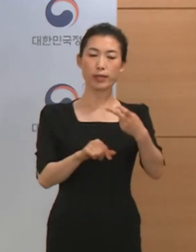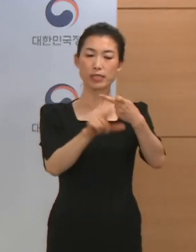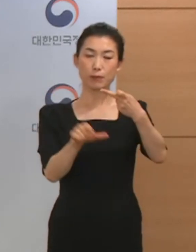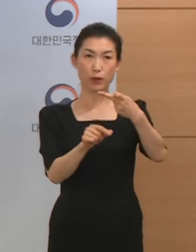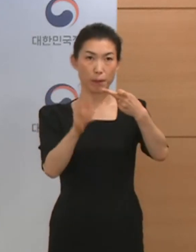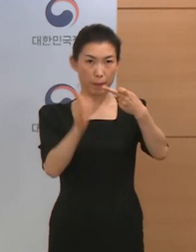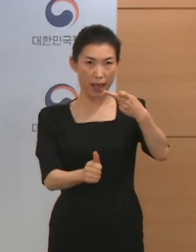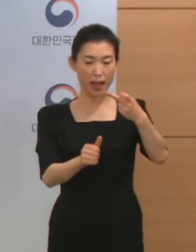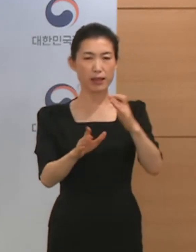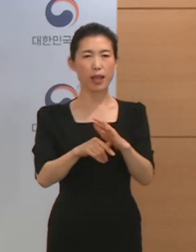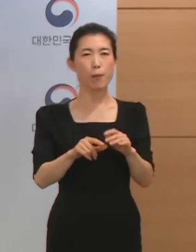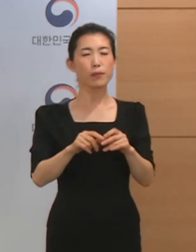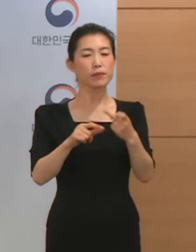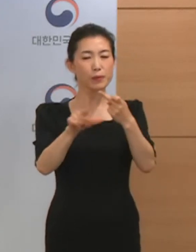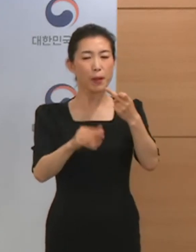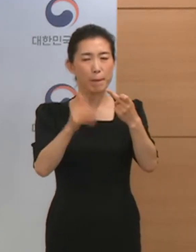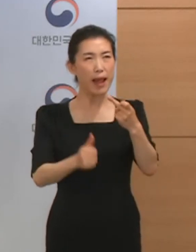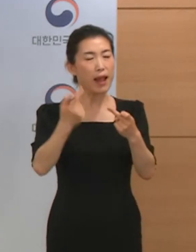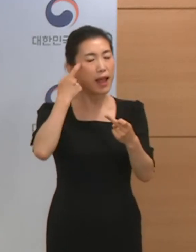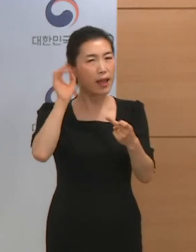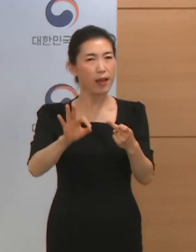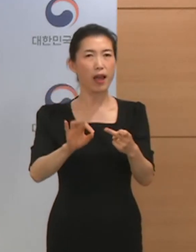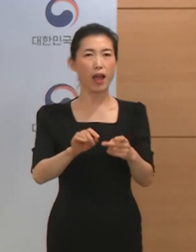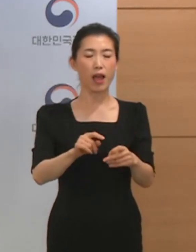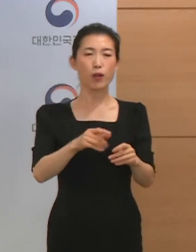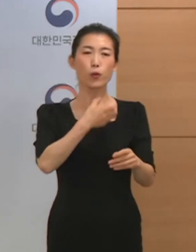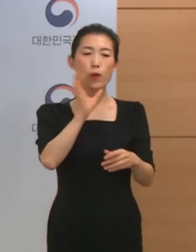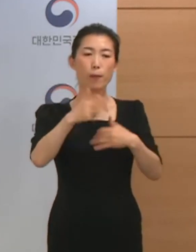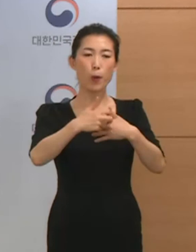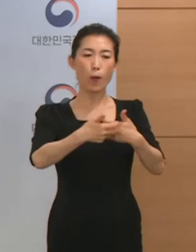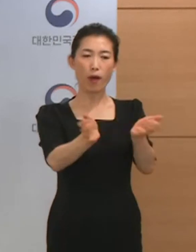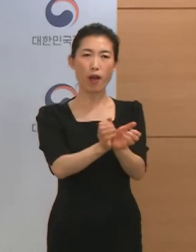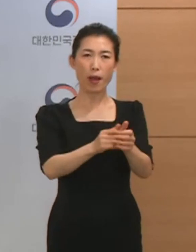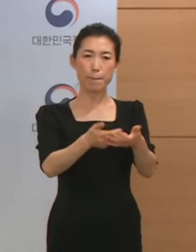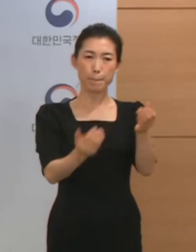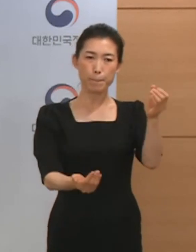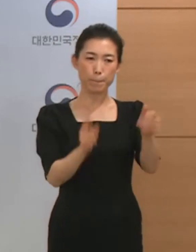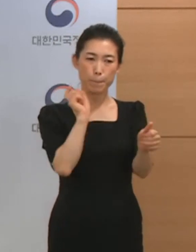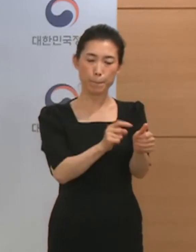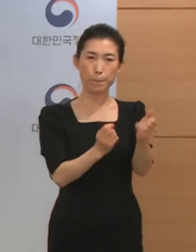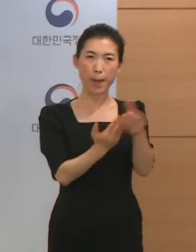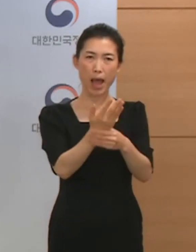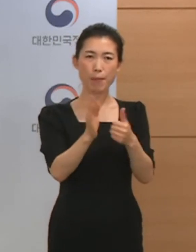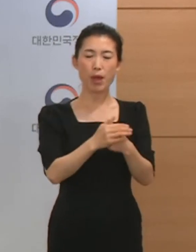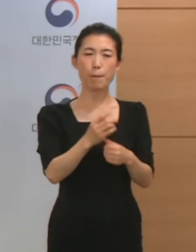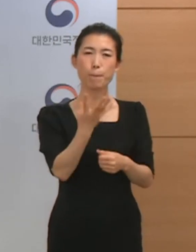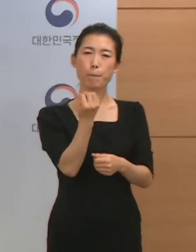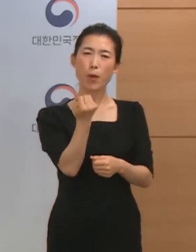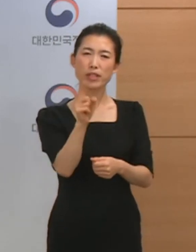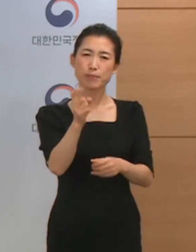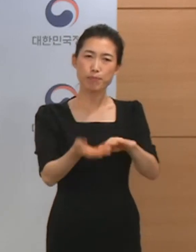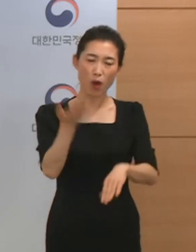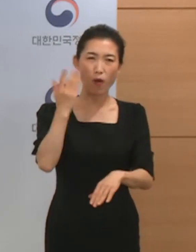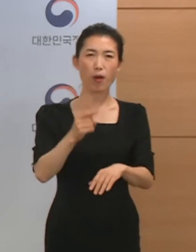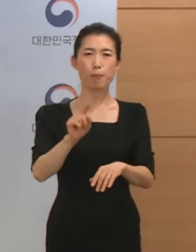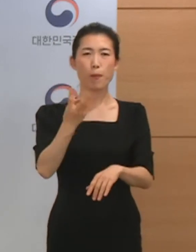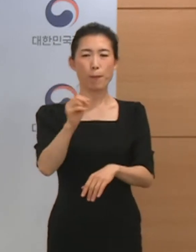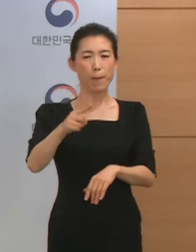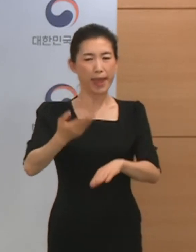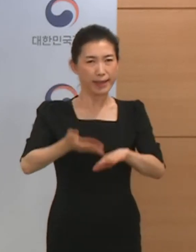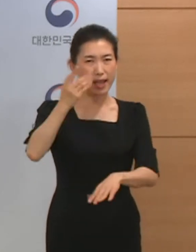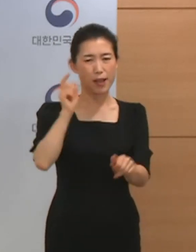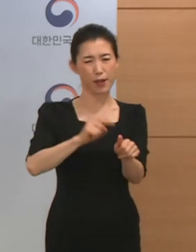요양시설에서 감염이 생기면 몇십 명 또는 몇백 명의 환자들이 발생했던 것에 비해서 현재는 아주 소수의